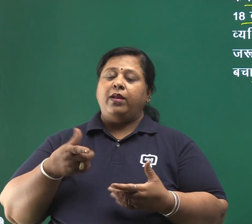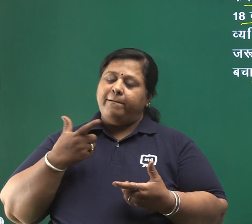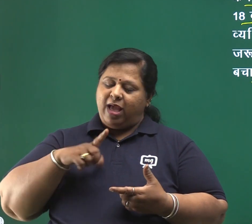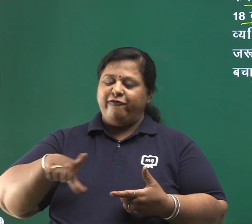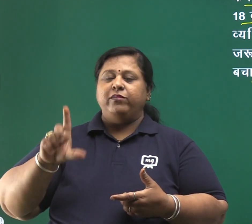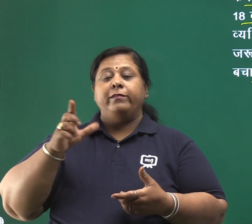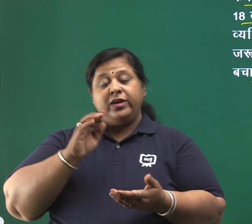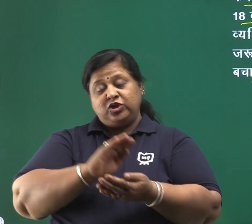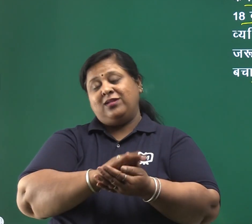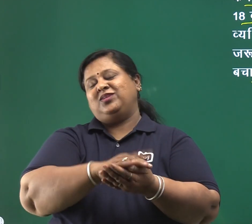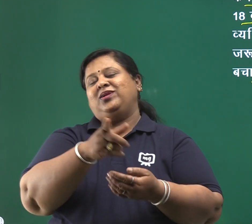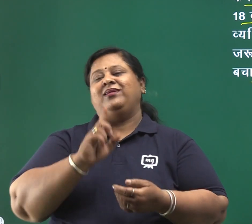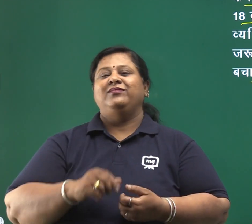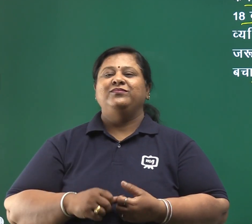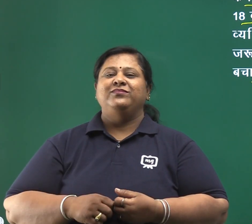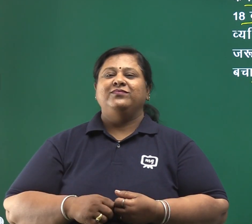बचाना चाहिए।